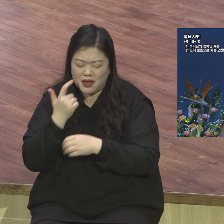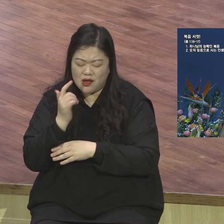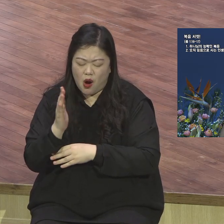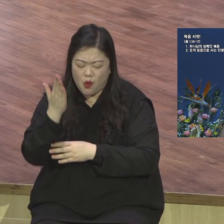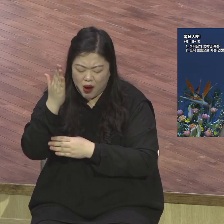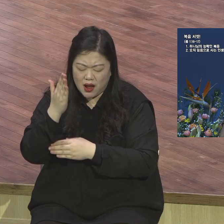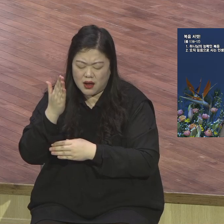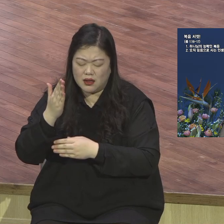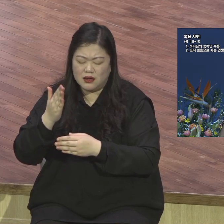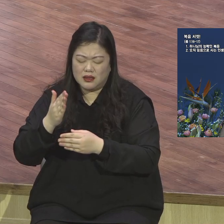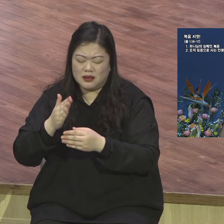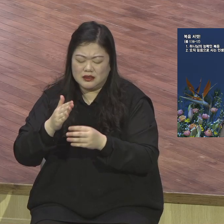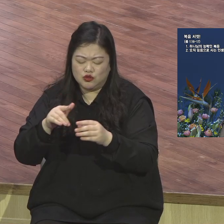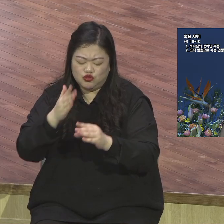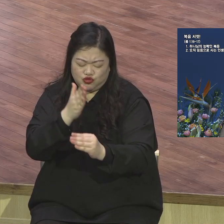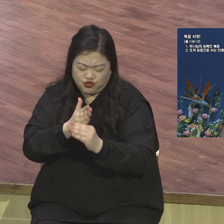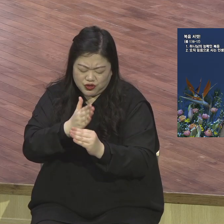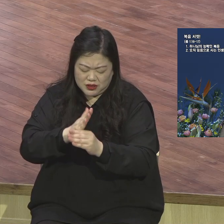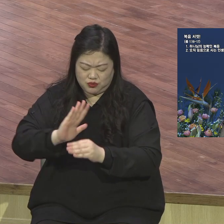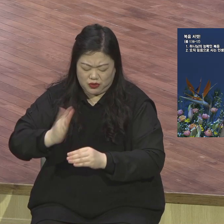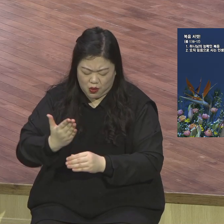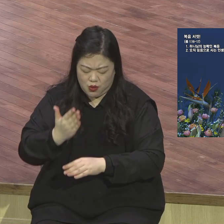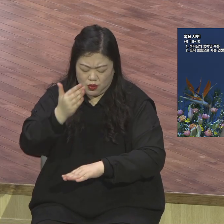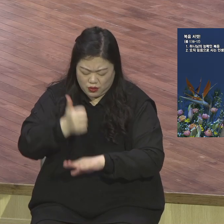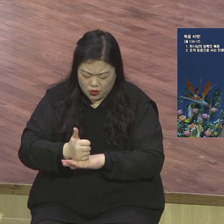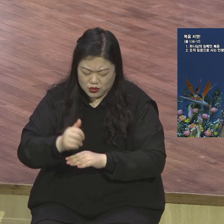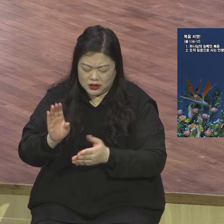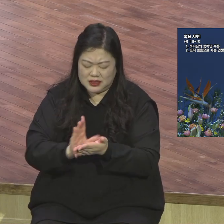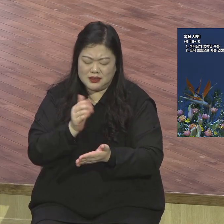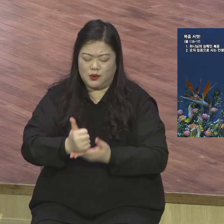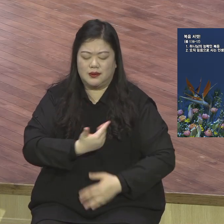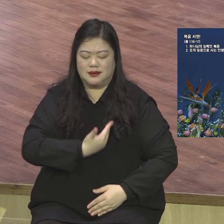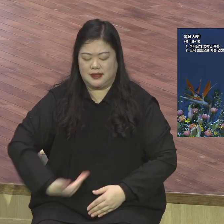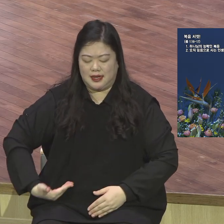위해서 살아가는 그리스도의 절대 제자들 다 되게